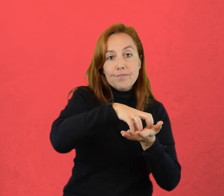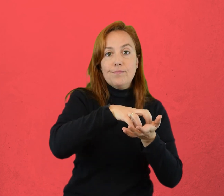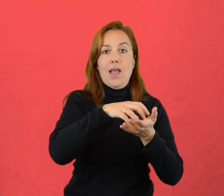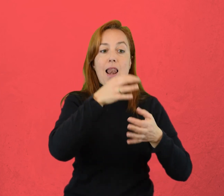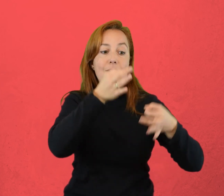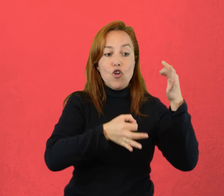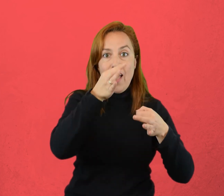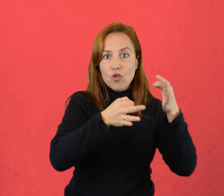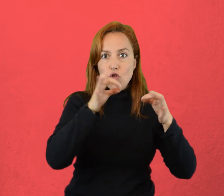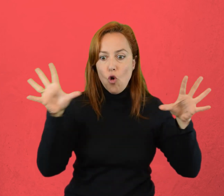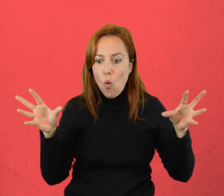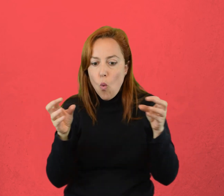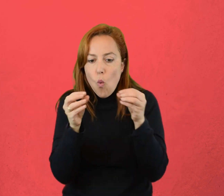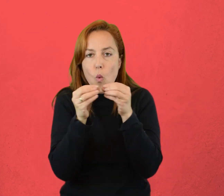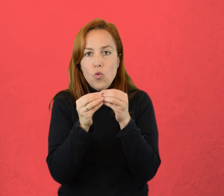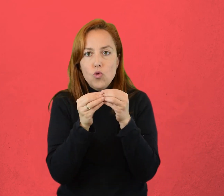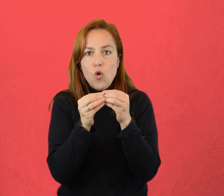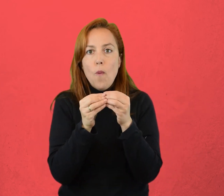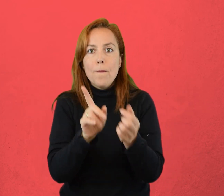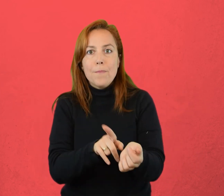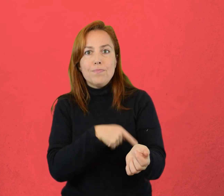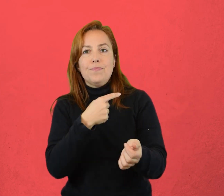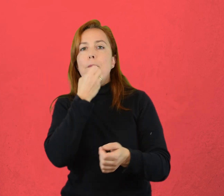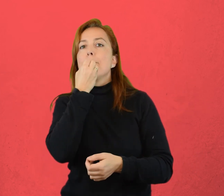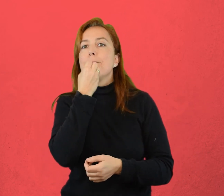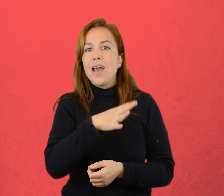vayan familiarizándose con las ciencias experimentales